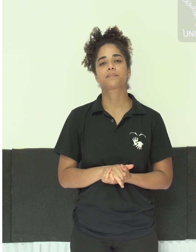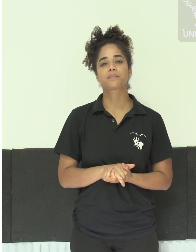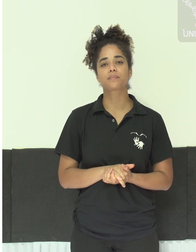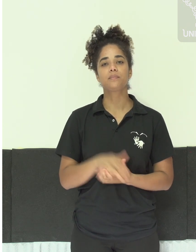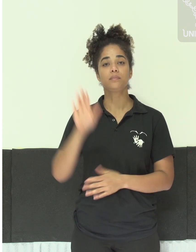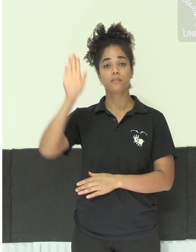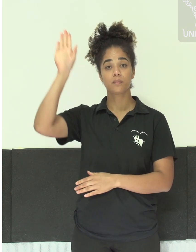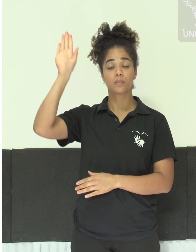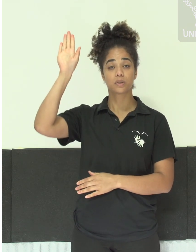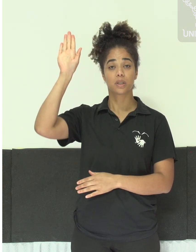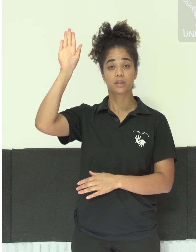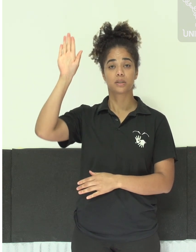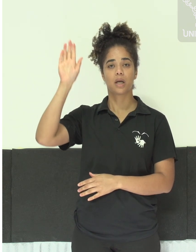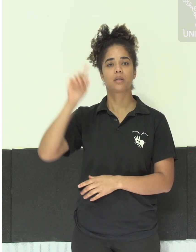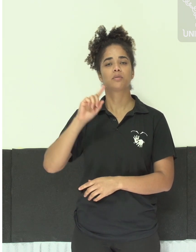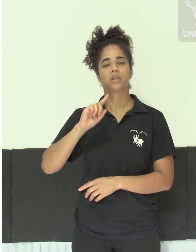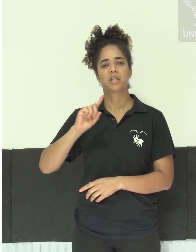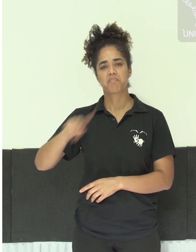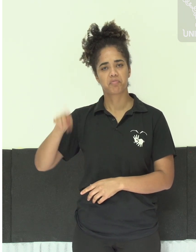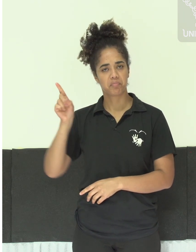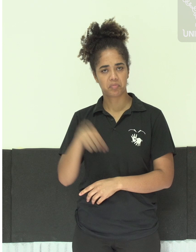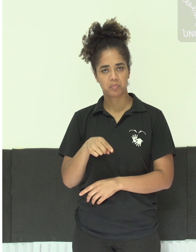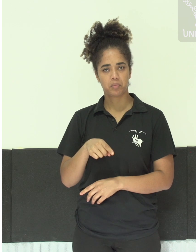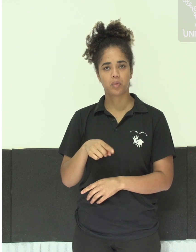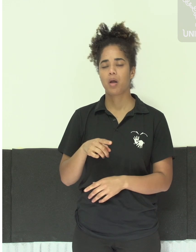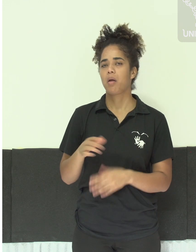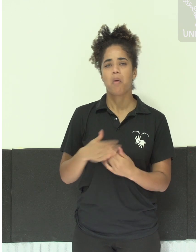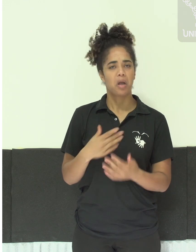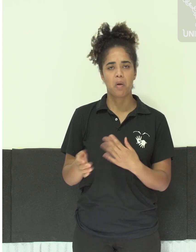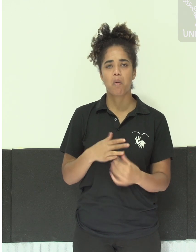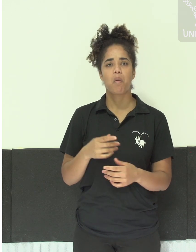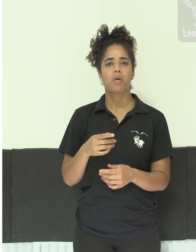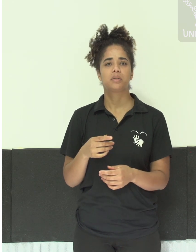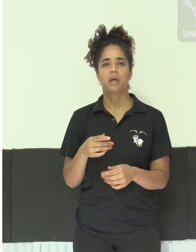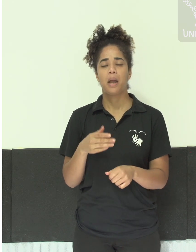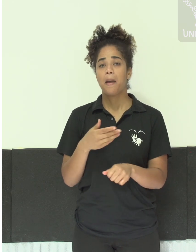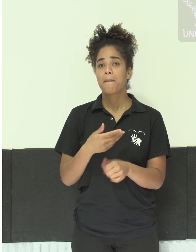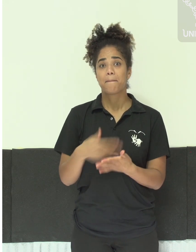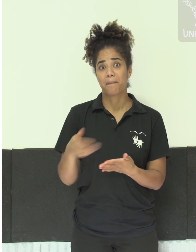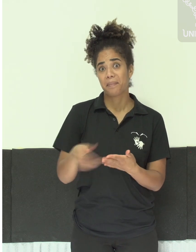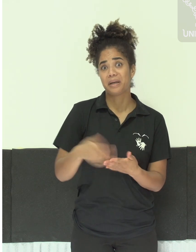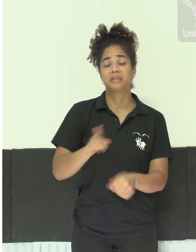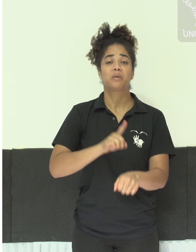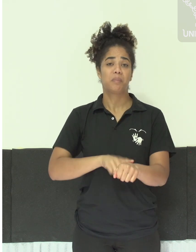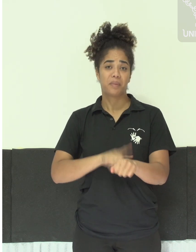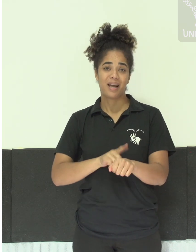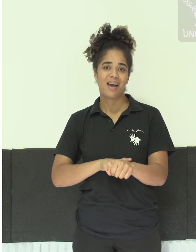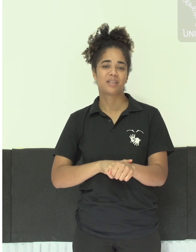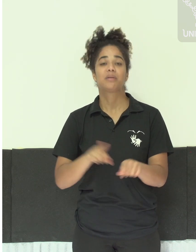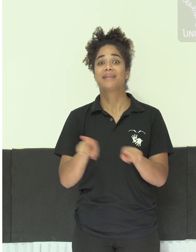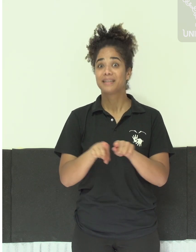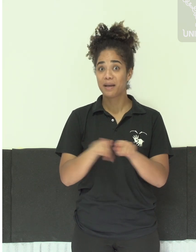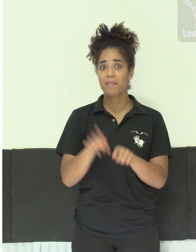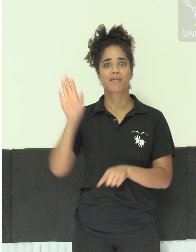Os candidatos indeferidos por perda de prazo ou outro motivo, e os candidatos